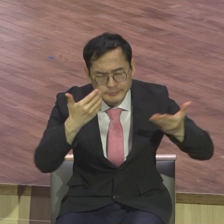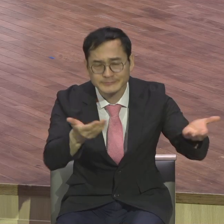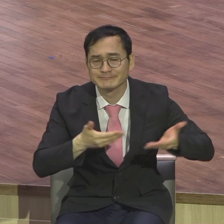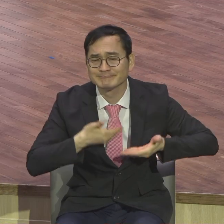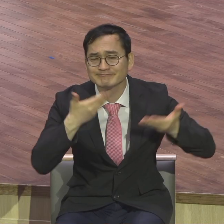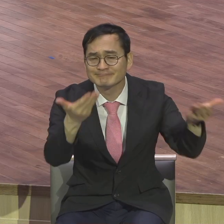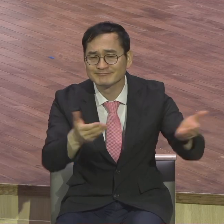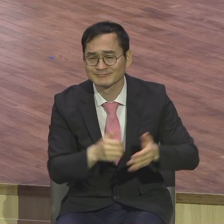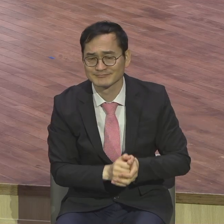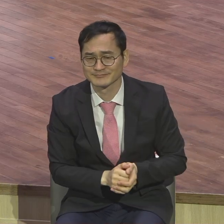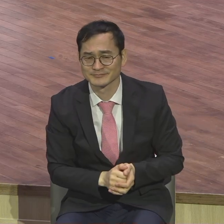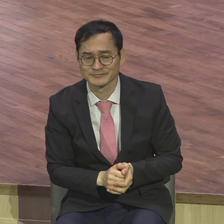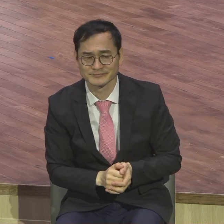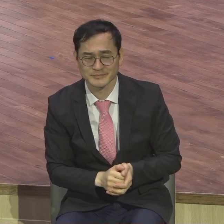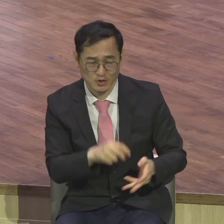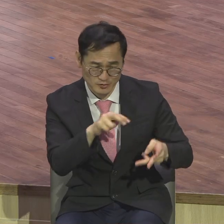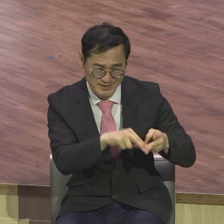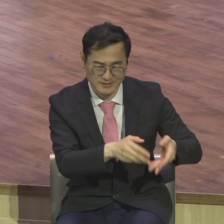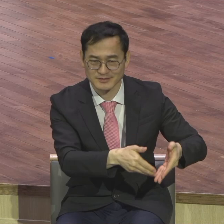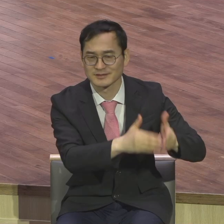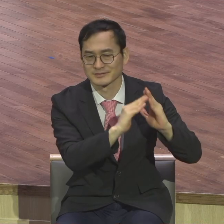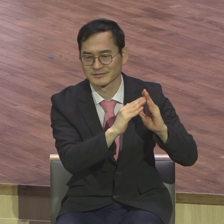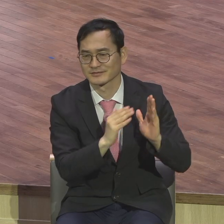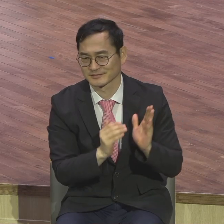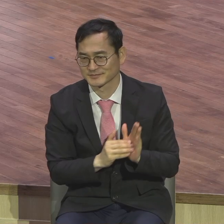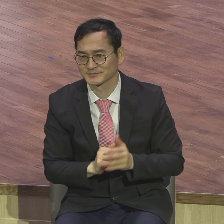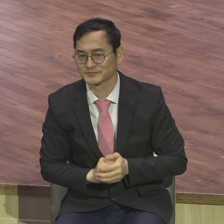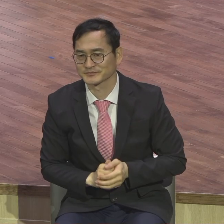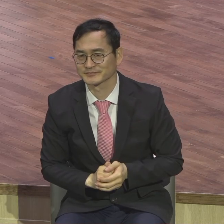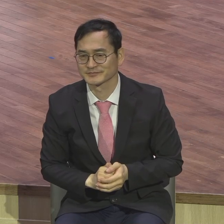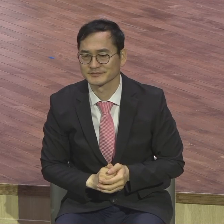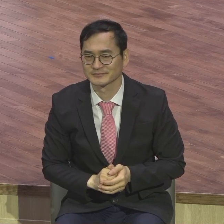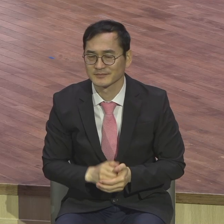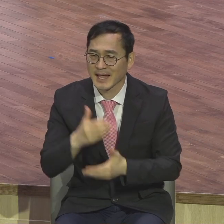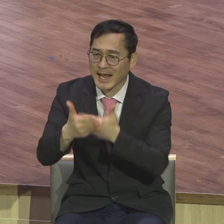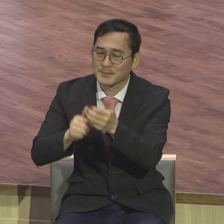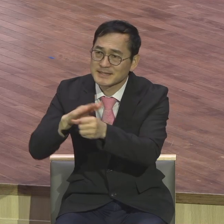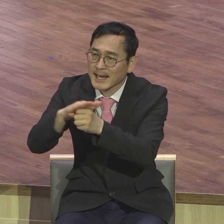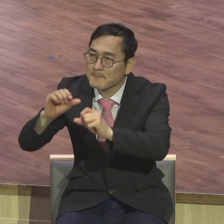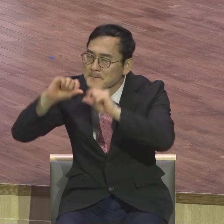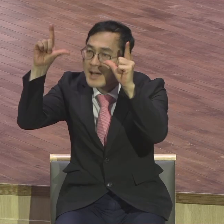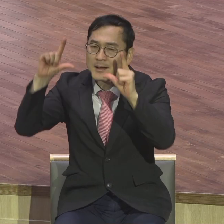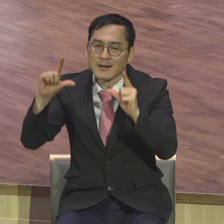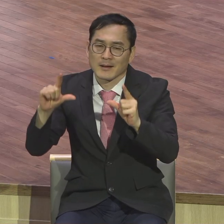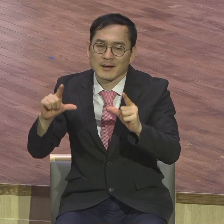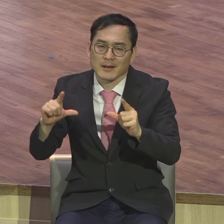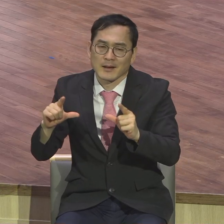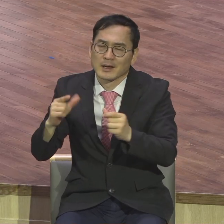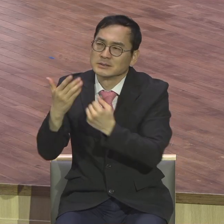하나님의 사랑을 아는 사람들이 하나님의 사랑을 받은 자들이